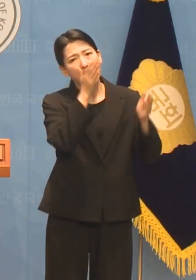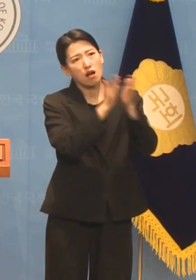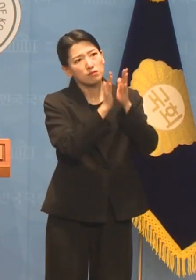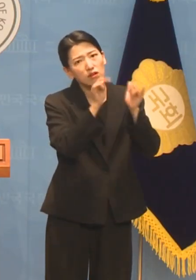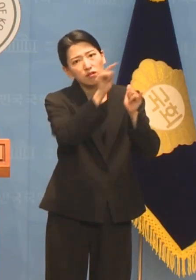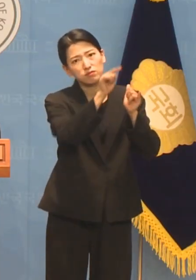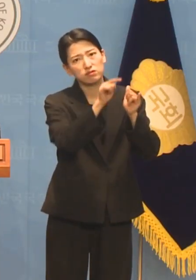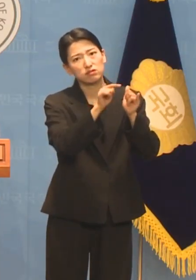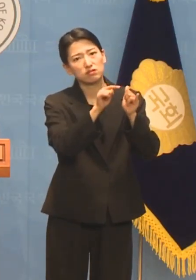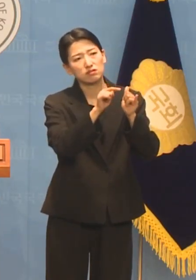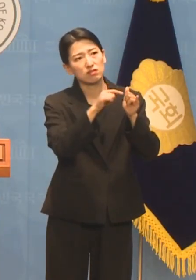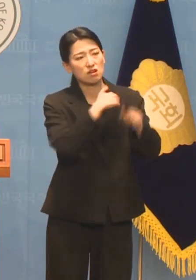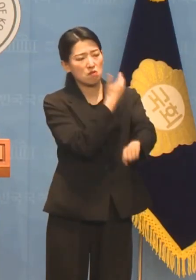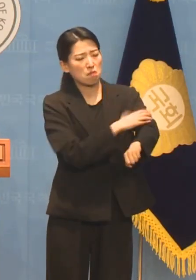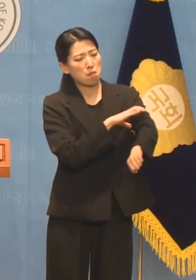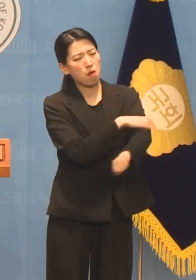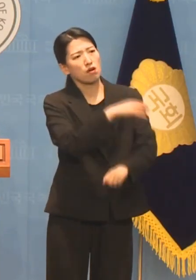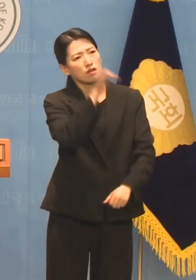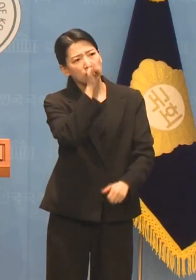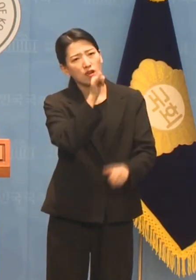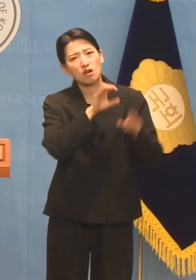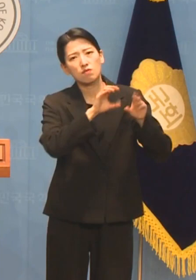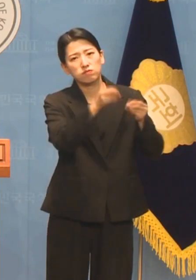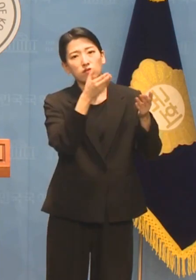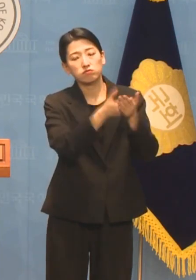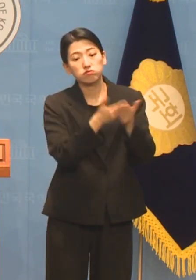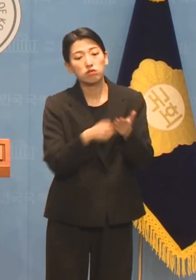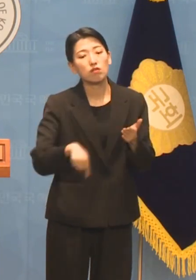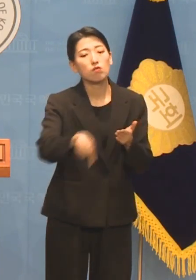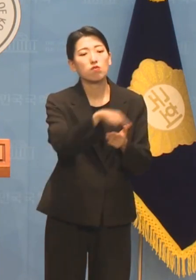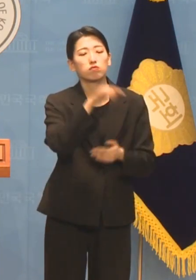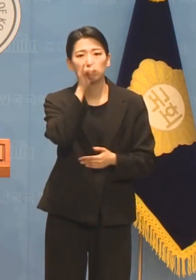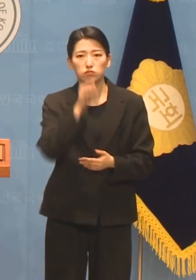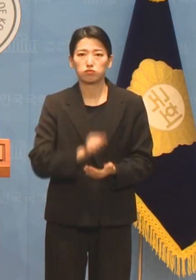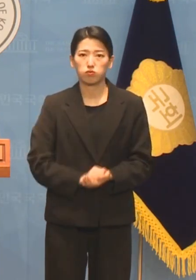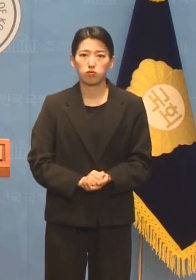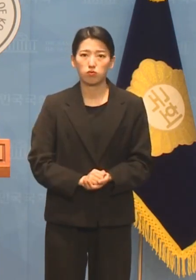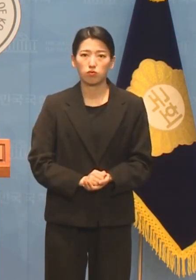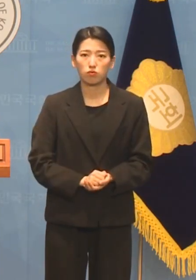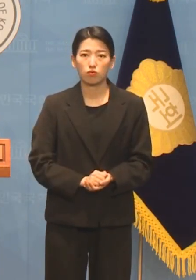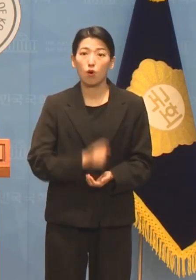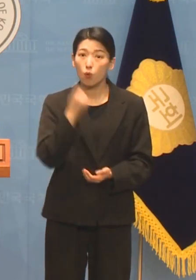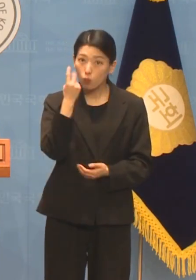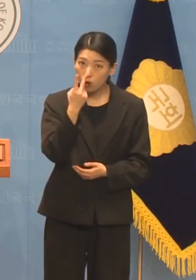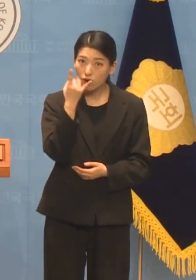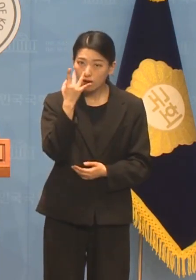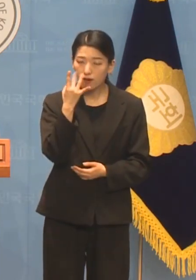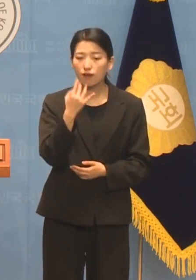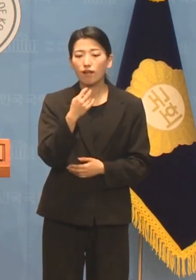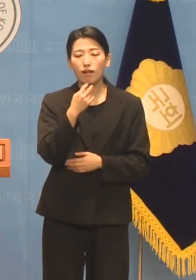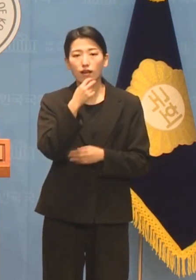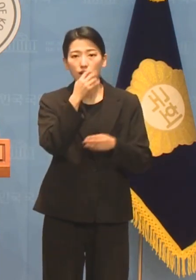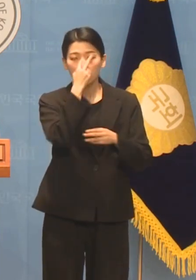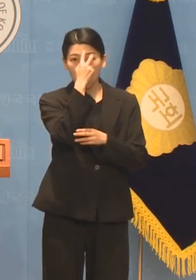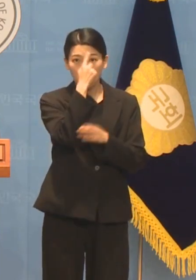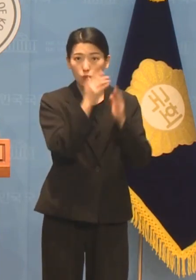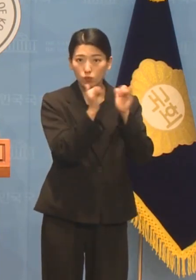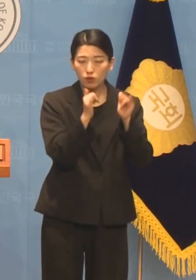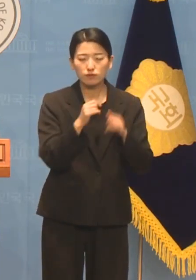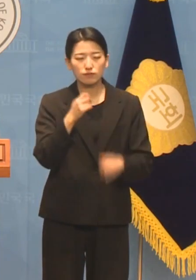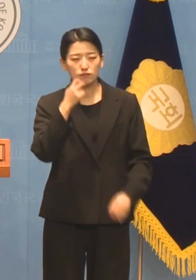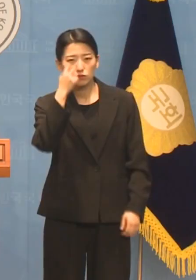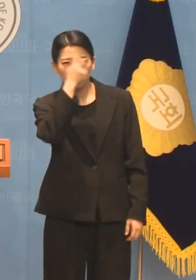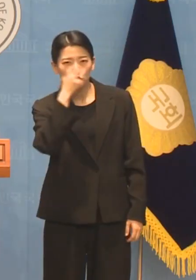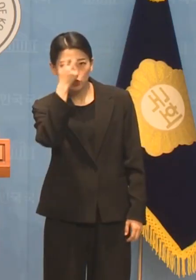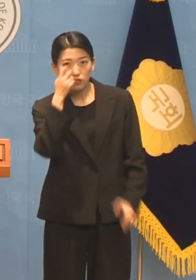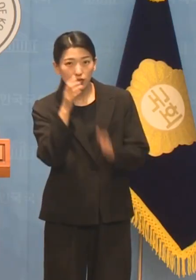청원입니다. 수사기관의 수사 개시 통보가 있으면 바로 직위 해제를 해왔던 그간의 관례 또한 그렇습니다.